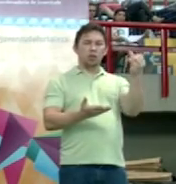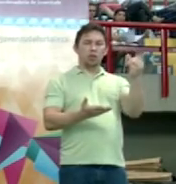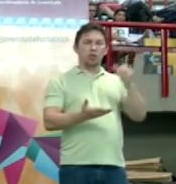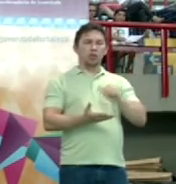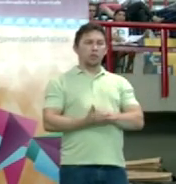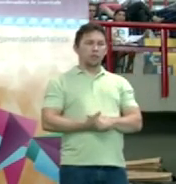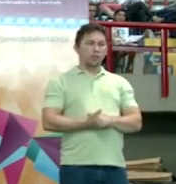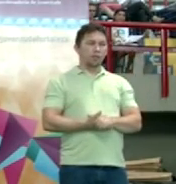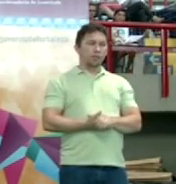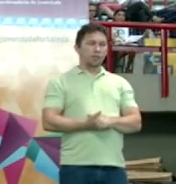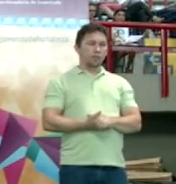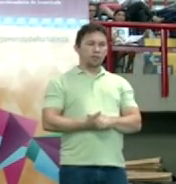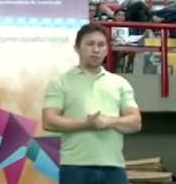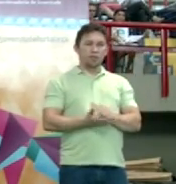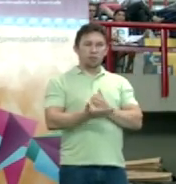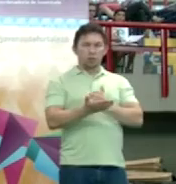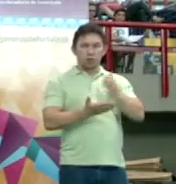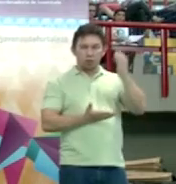Vamos lá?